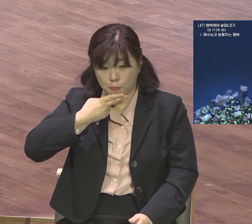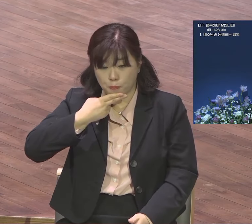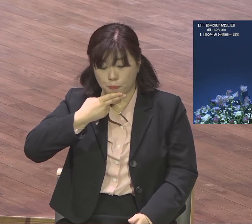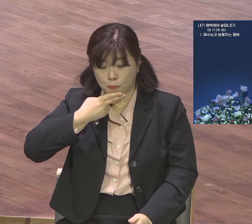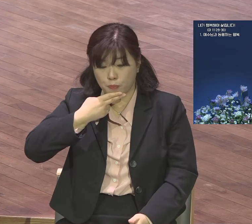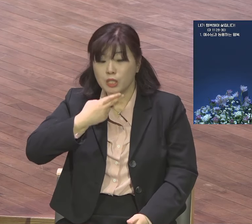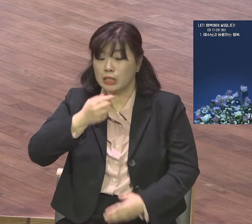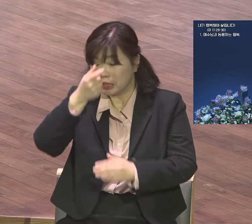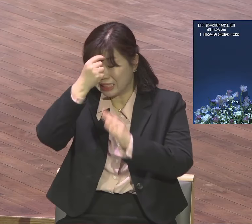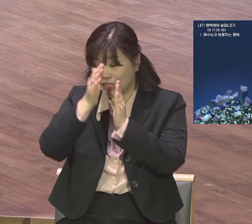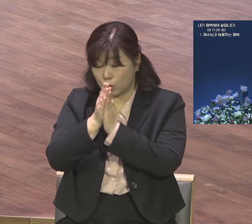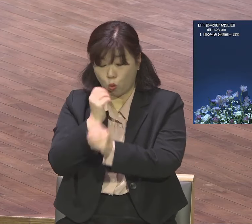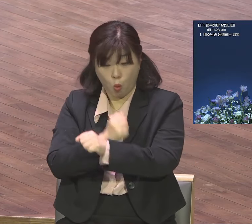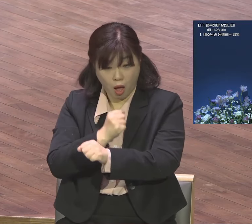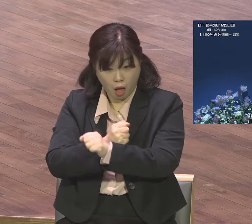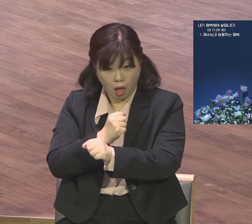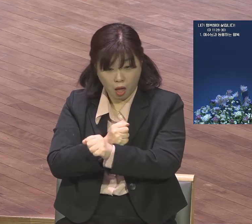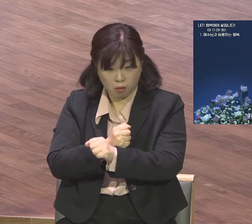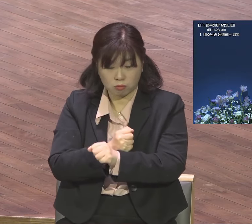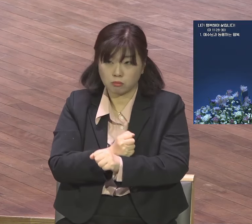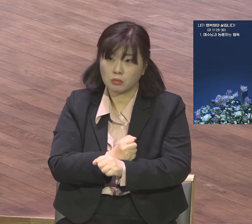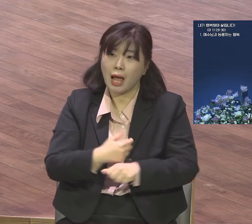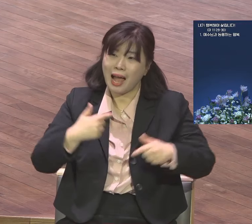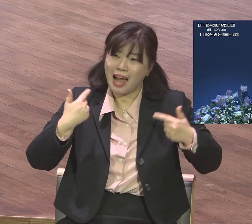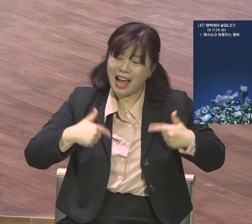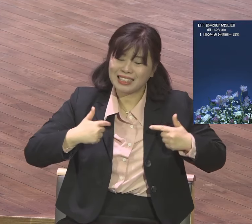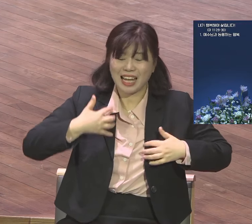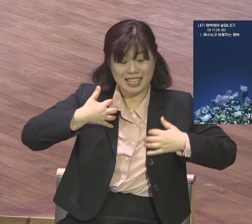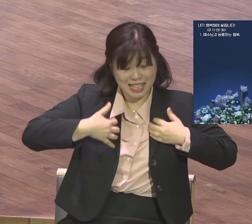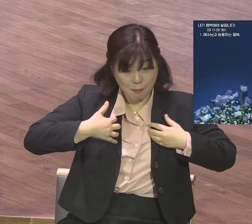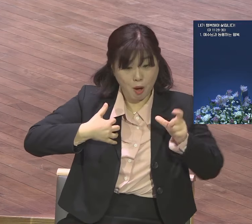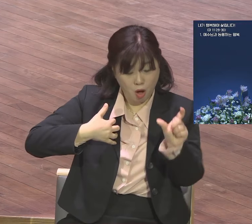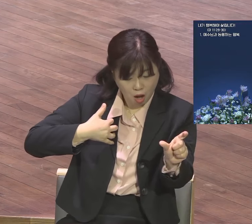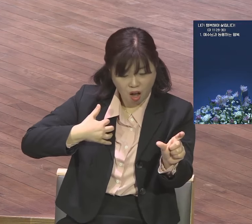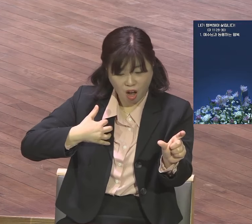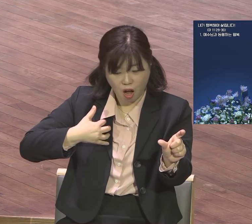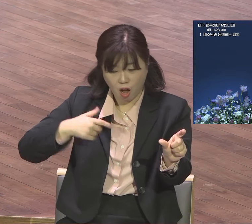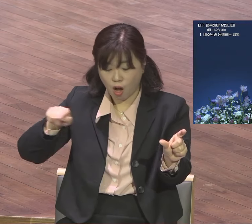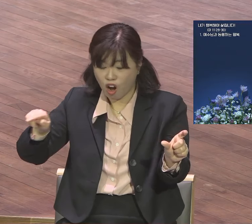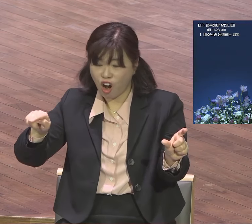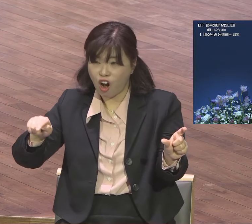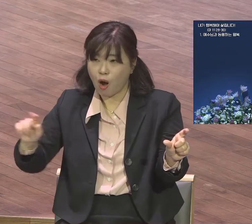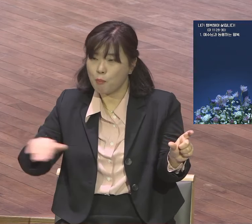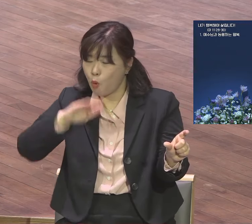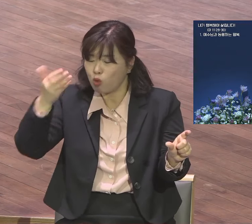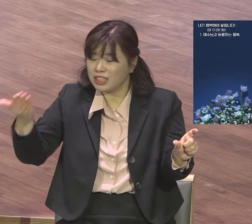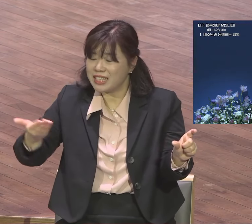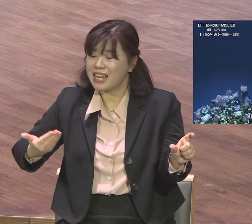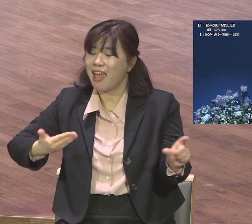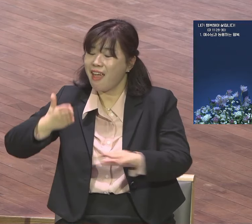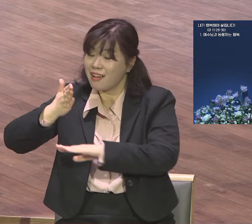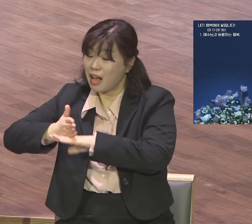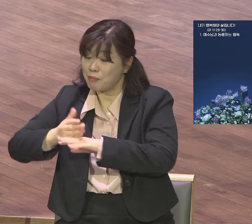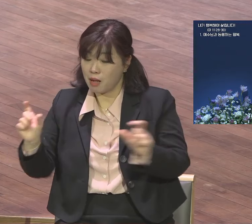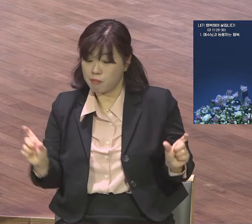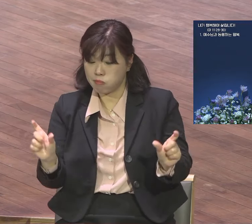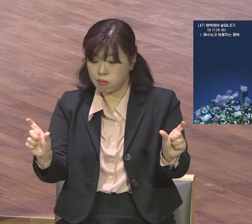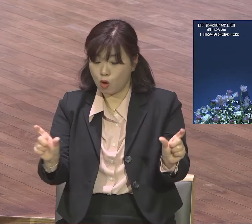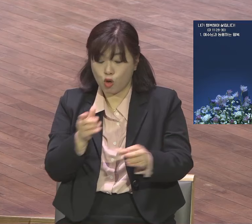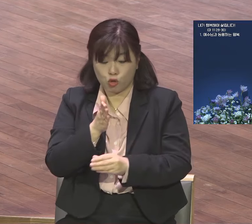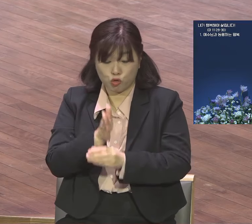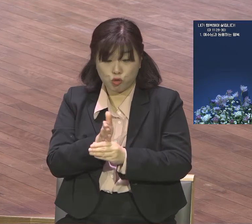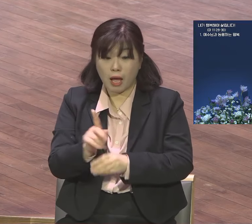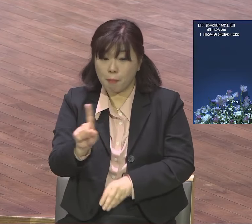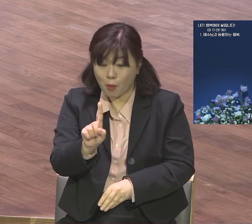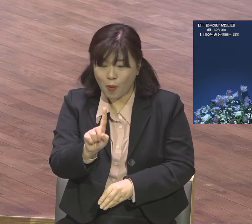주님과 24시 소통하는 삶을 살 때, 동행하는 축복을 체험할 때 진정한 행복이 임한다는